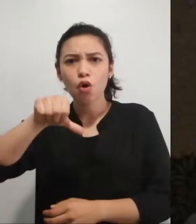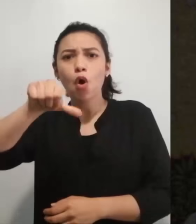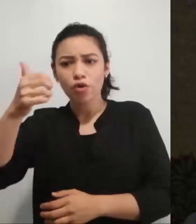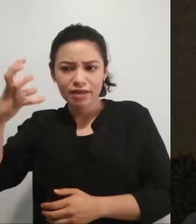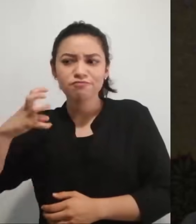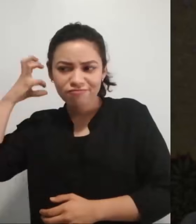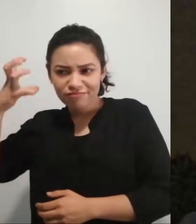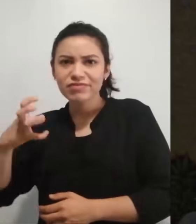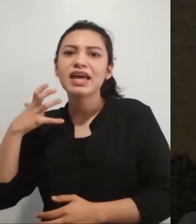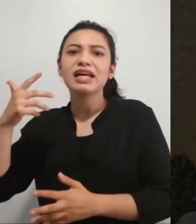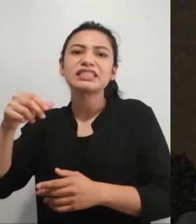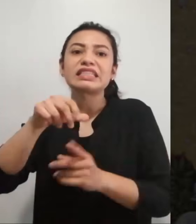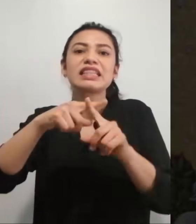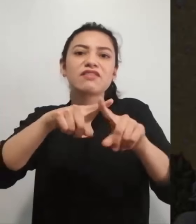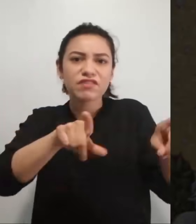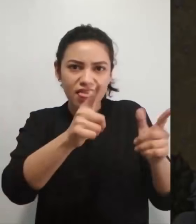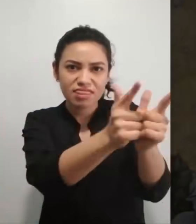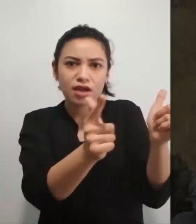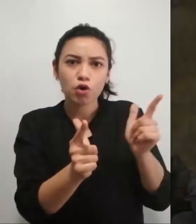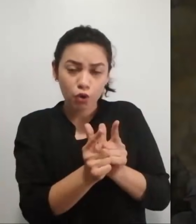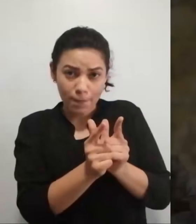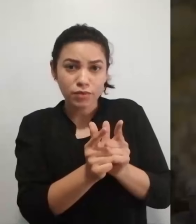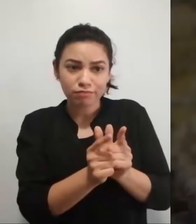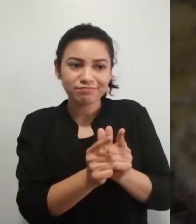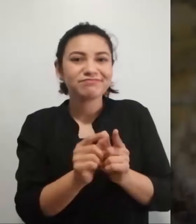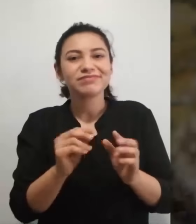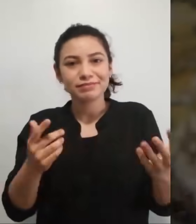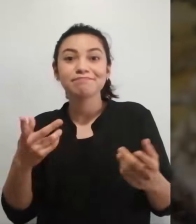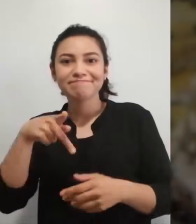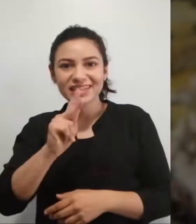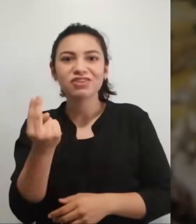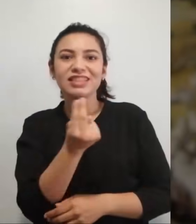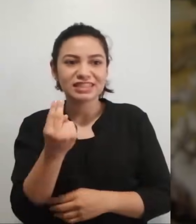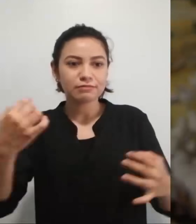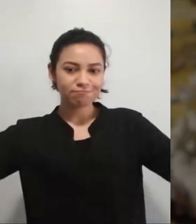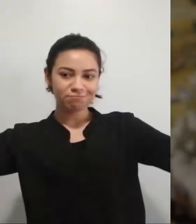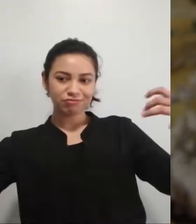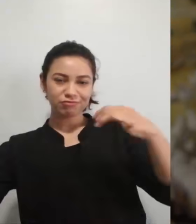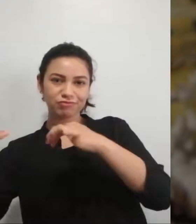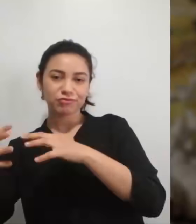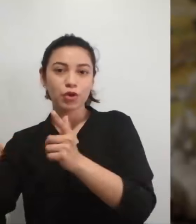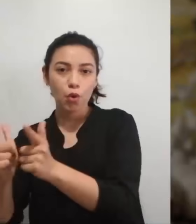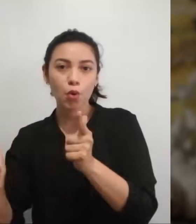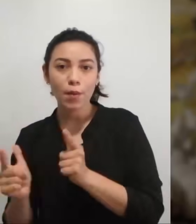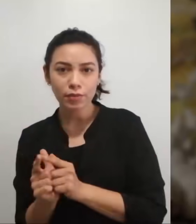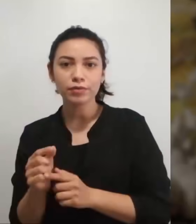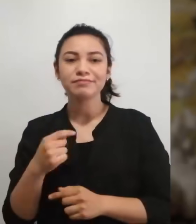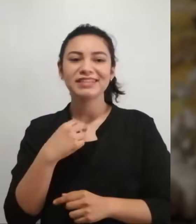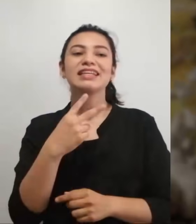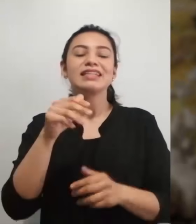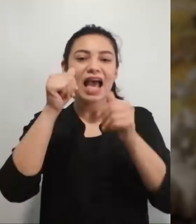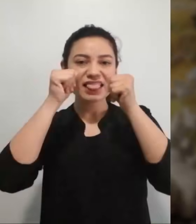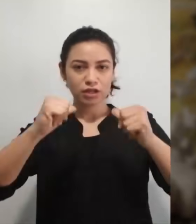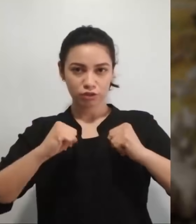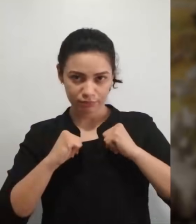a ellas. Escucharán mi voz y habrá un solo rebaño y un solo pastor. El Padre me